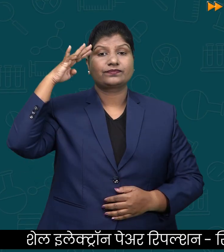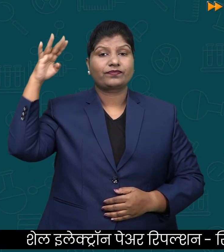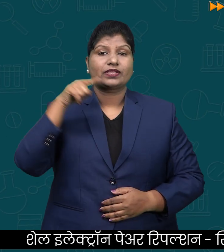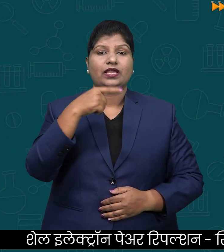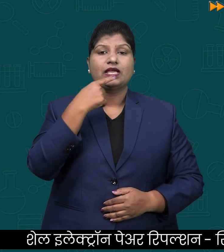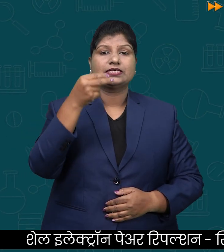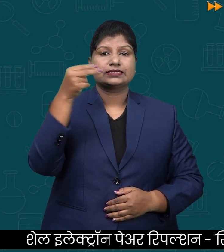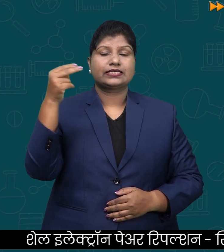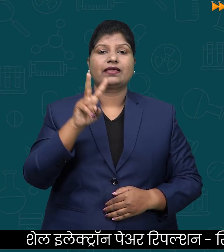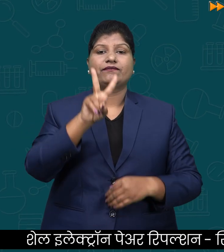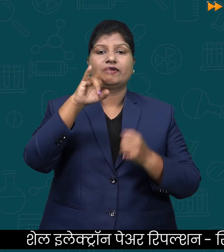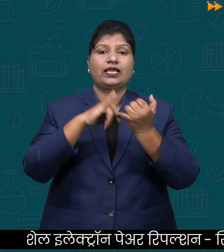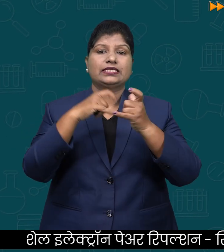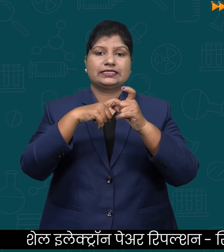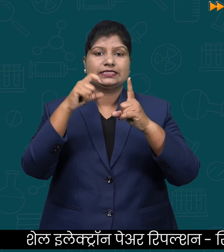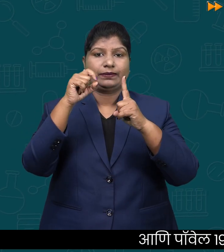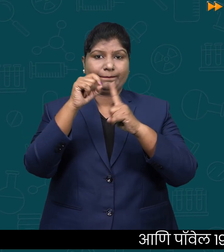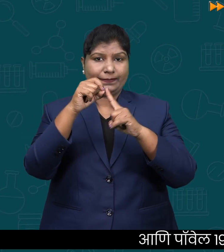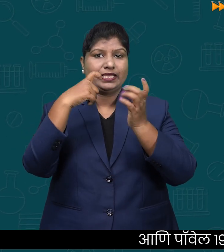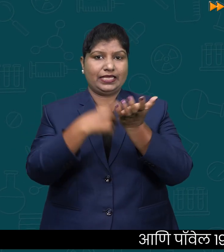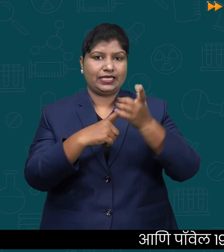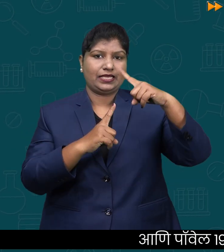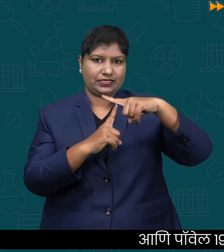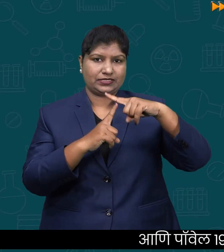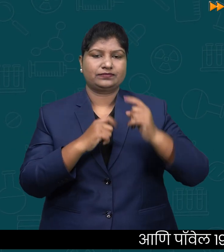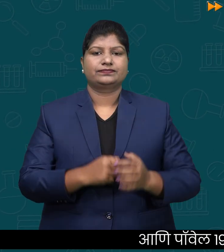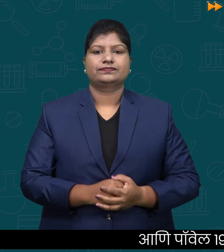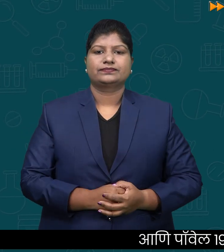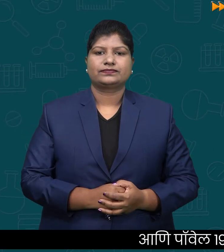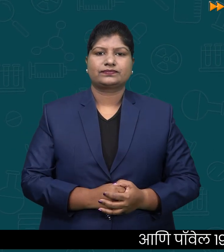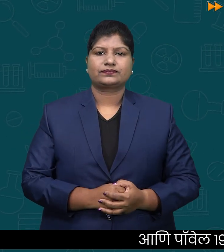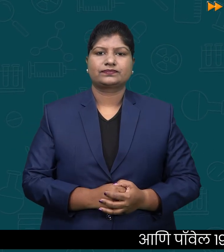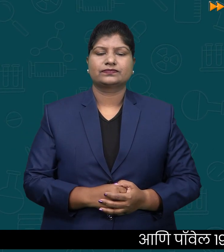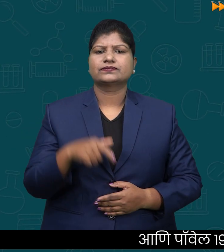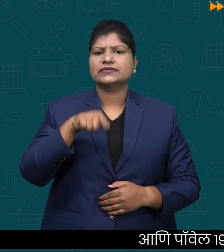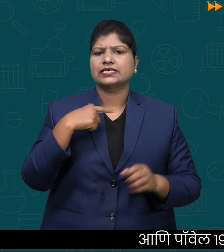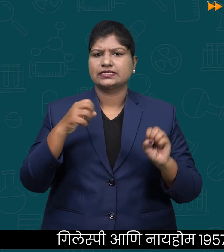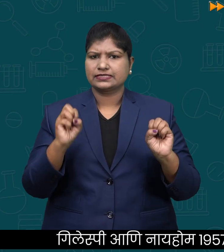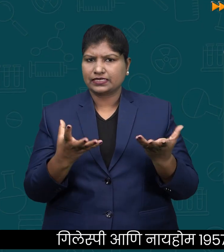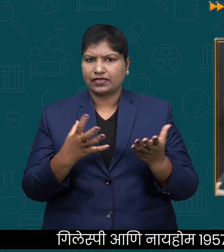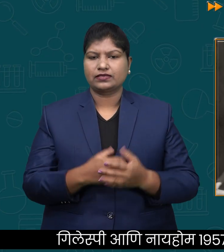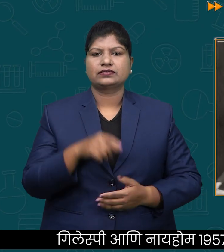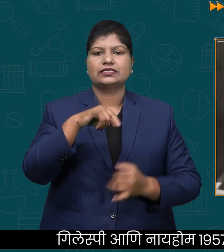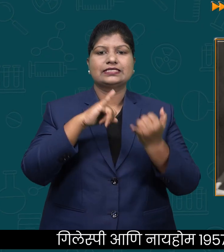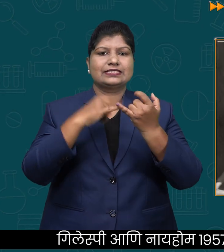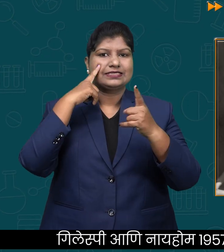VSEPRT नावाचा सिद्धांत सिडविक आणि पॉवेल 1940 यांनी मांडला होता. गेलॅप्स्की आणि